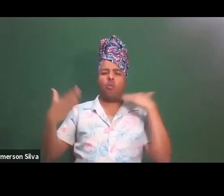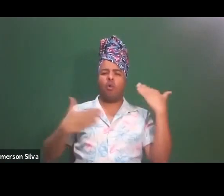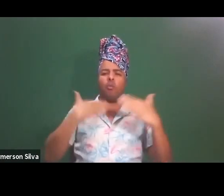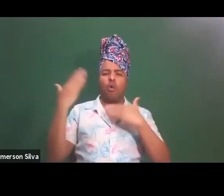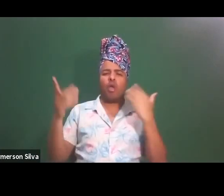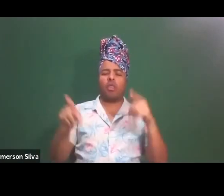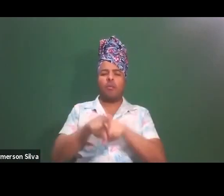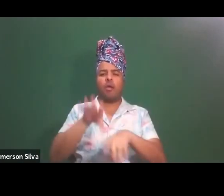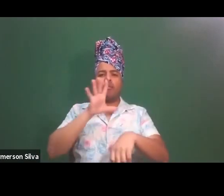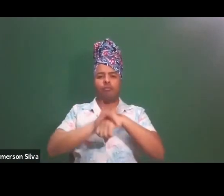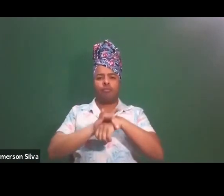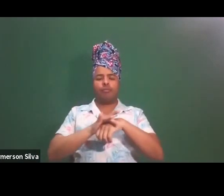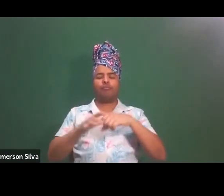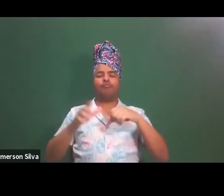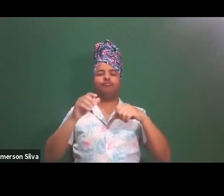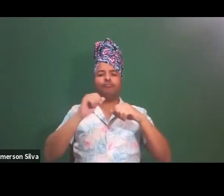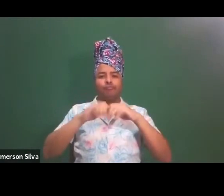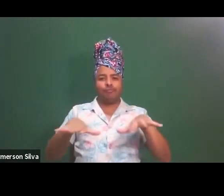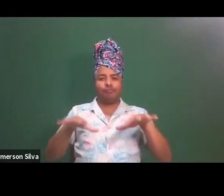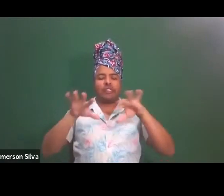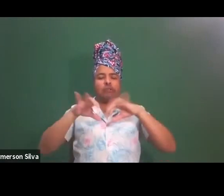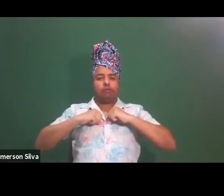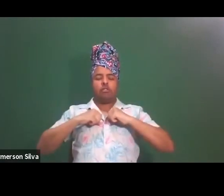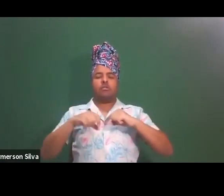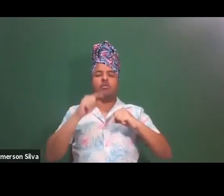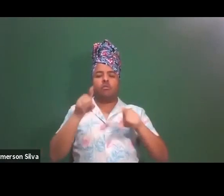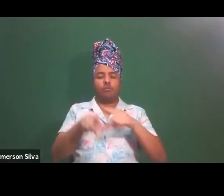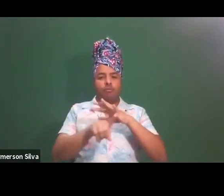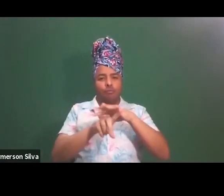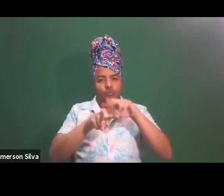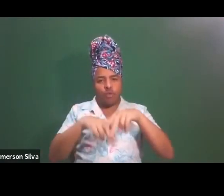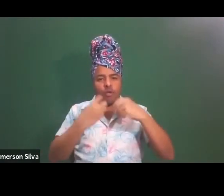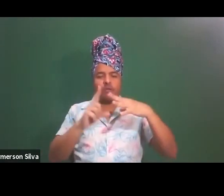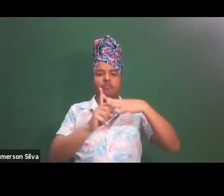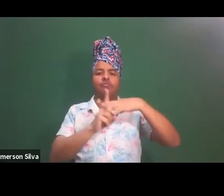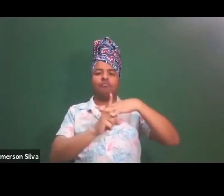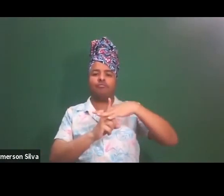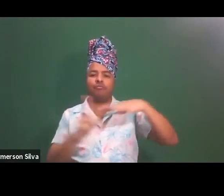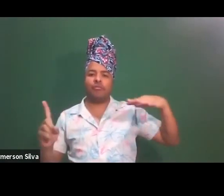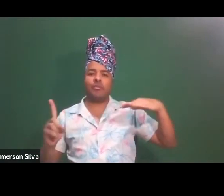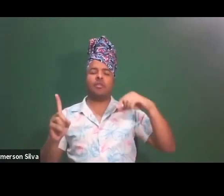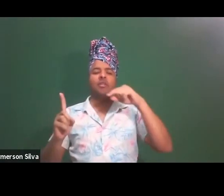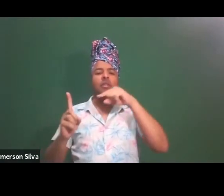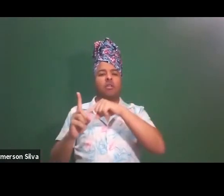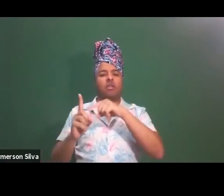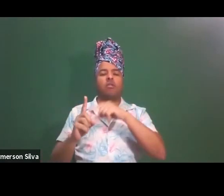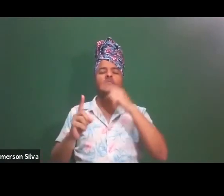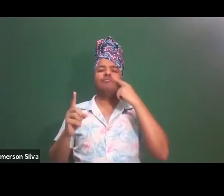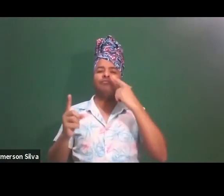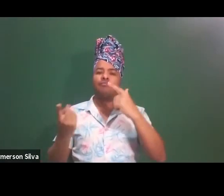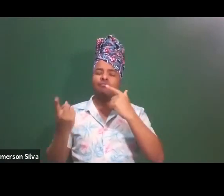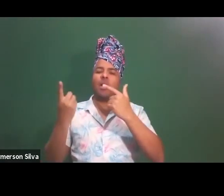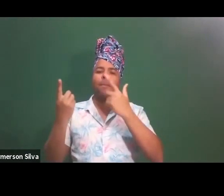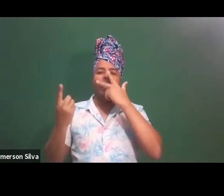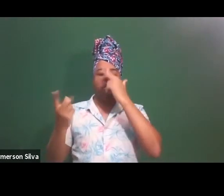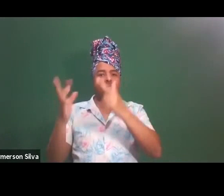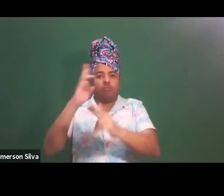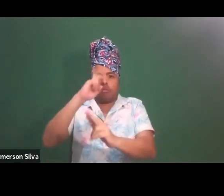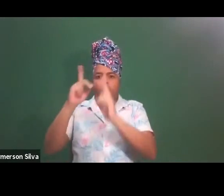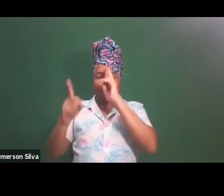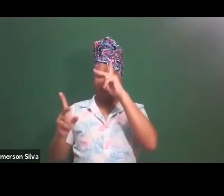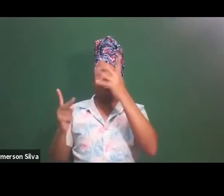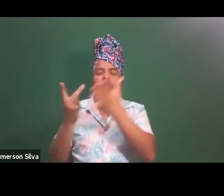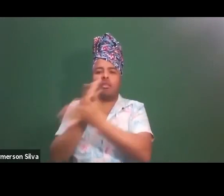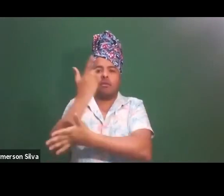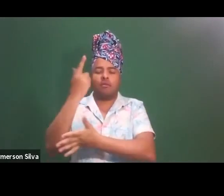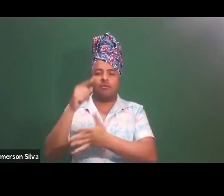distanciamento social inviabilizou muitas construções, inviabilizou muita gente de